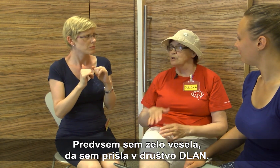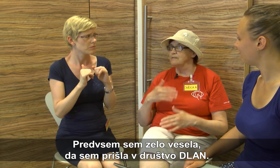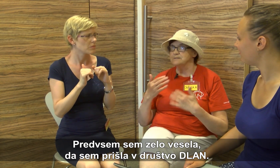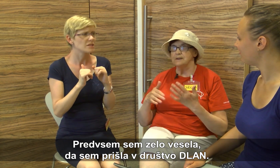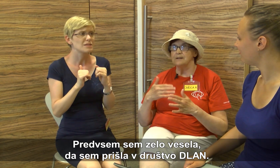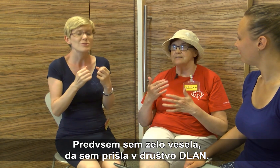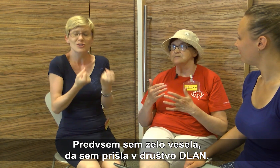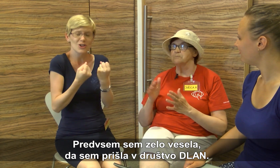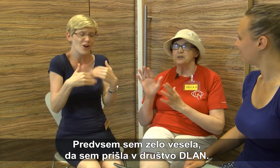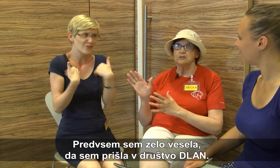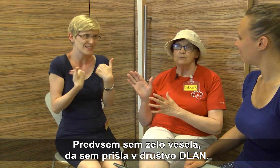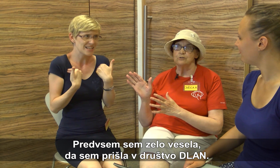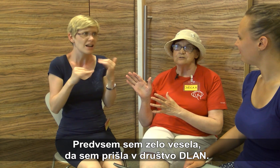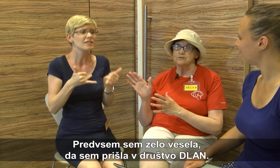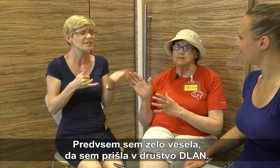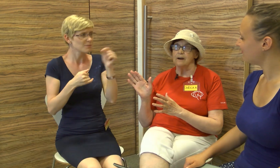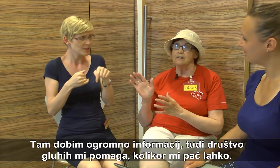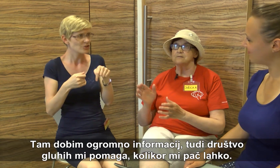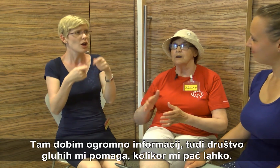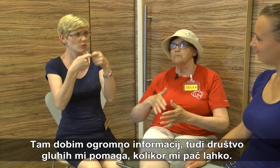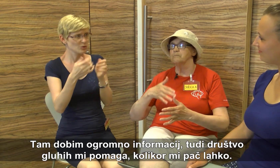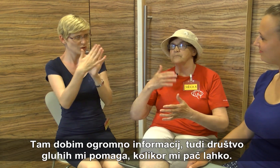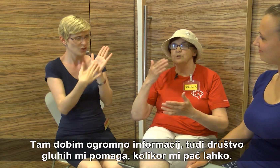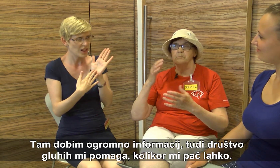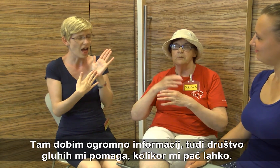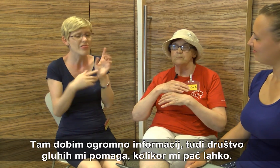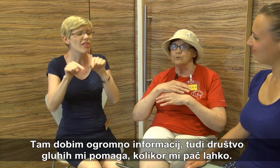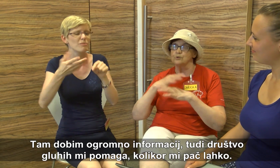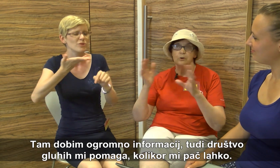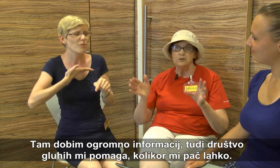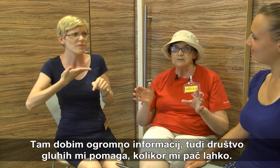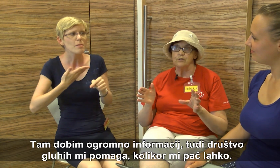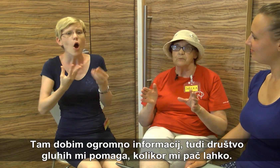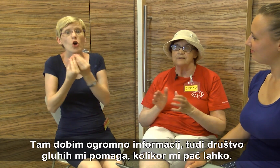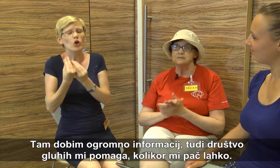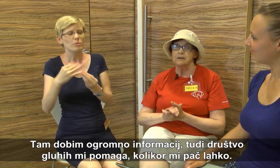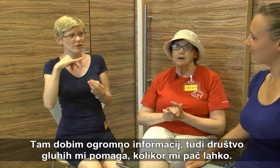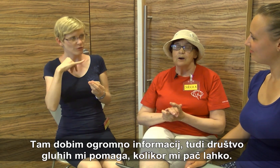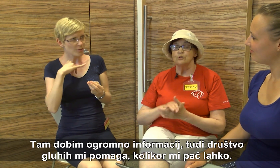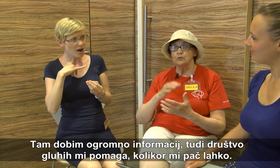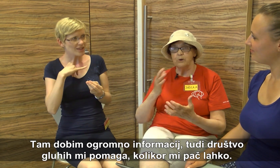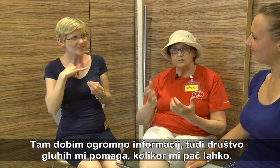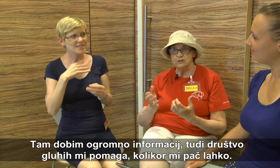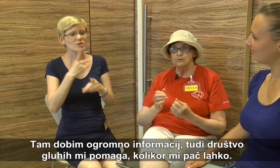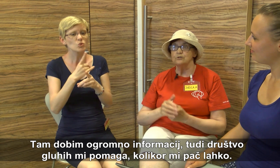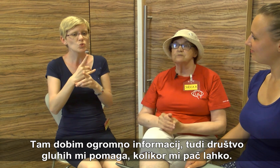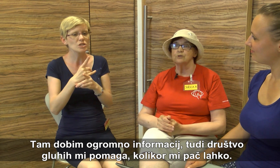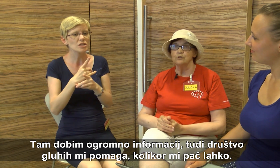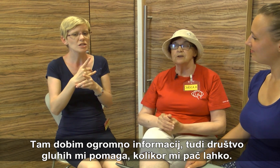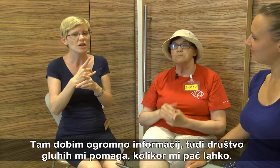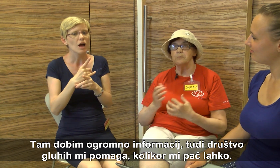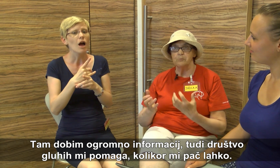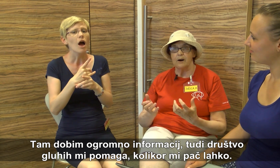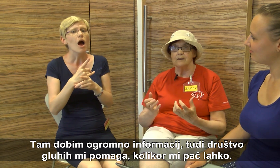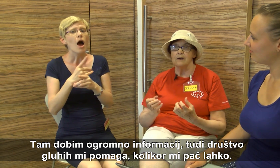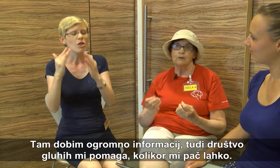sem zelo vesela, da sem prišla v društvo Dlan, tam dobim ogromno informacije. Tudi domače društvo